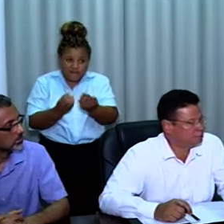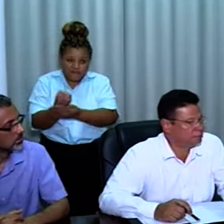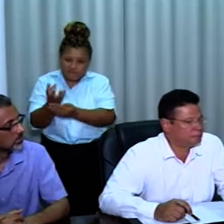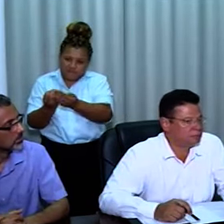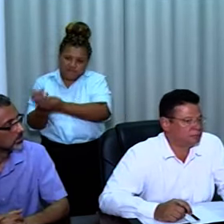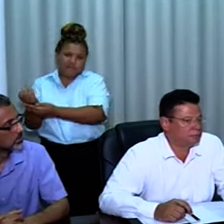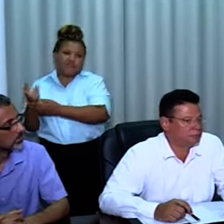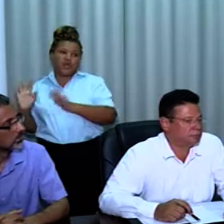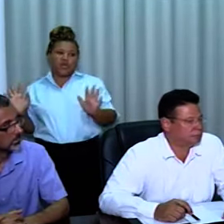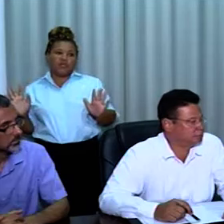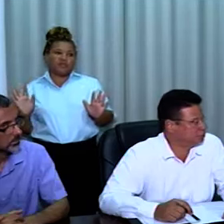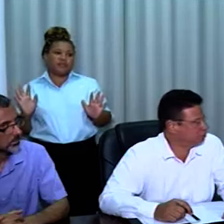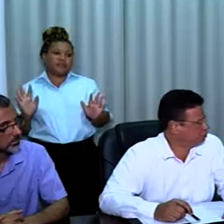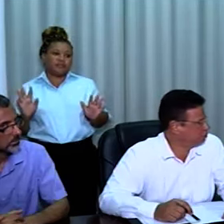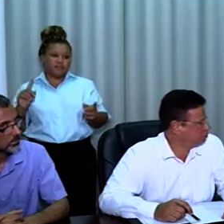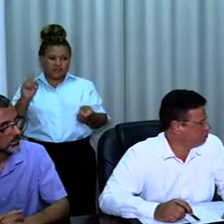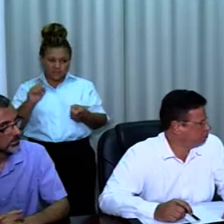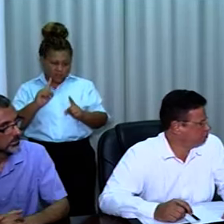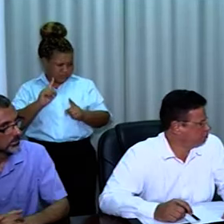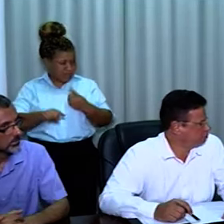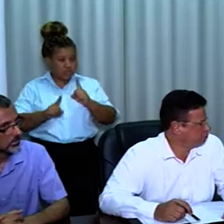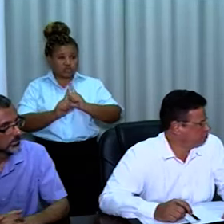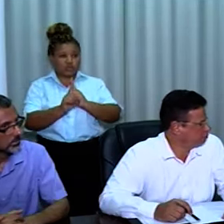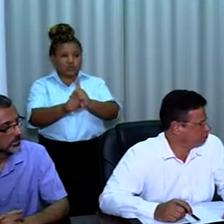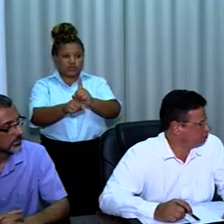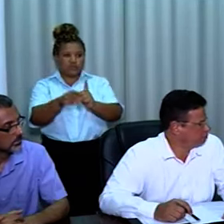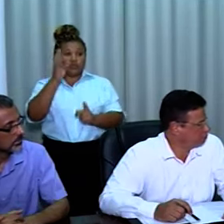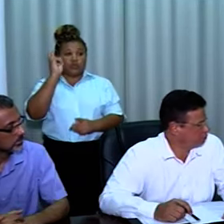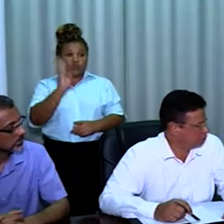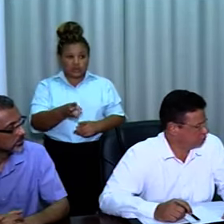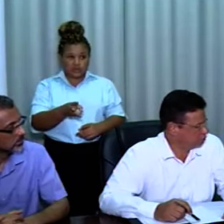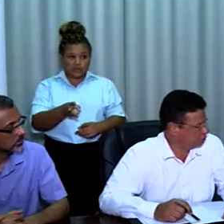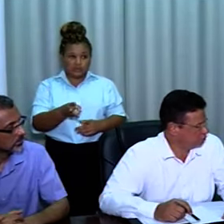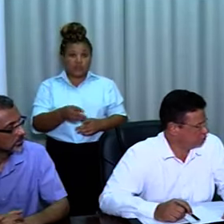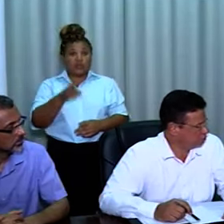système, si mon bien qui cause garde, il peut faire tout bateau.